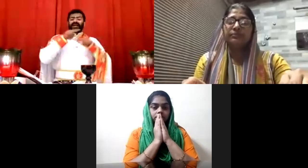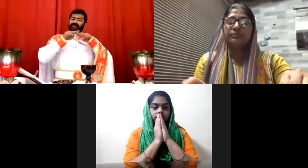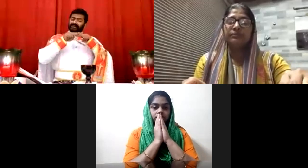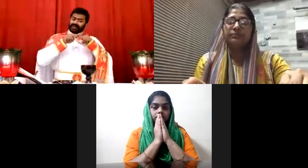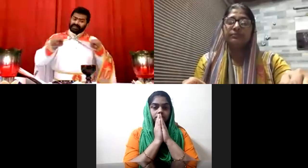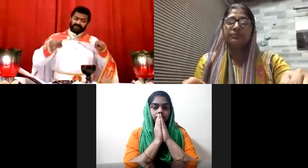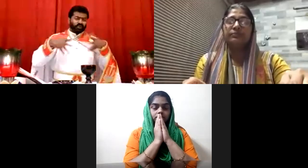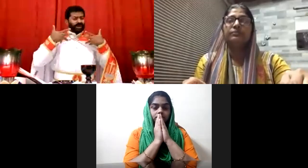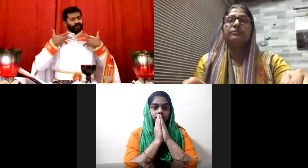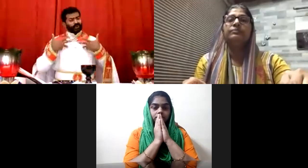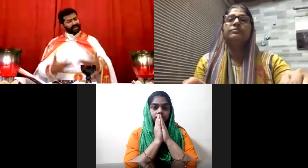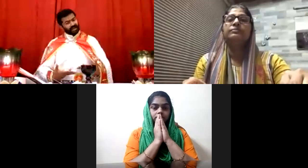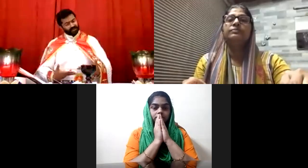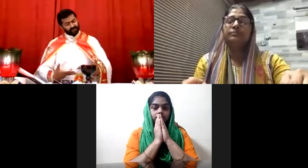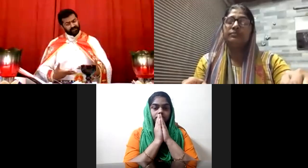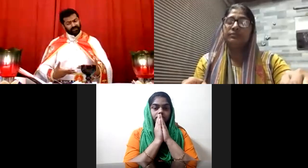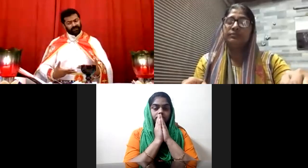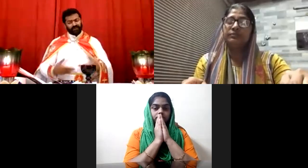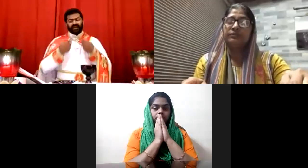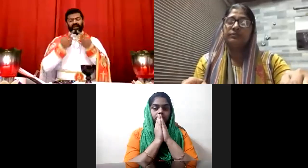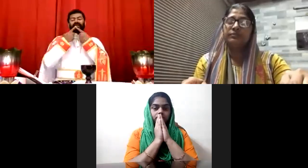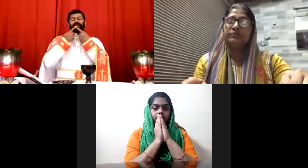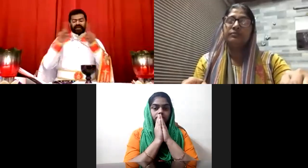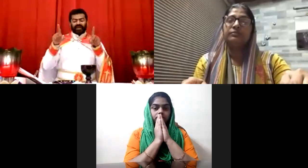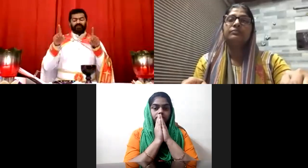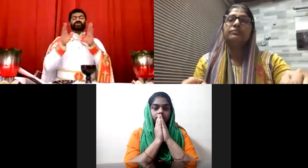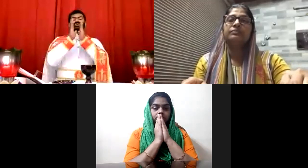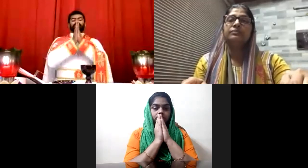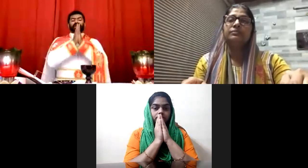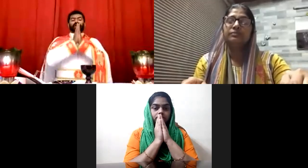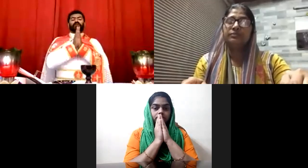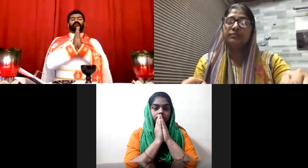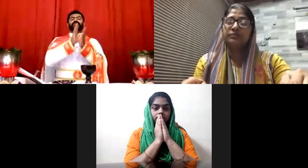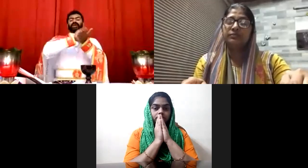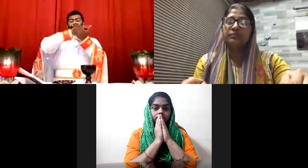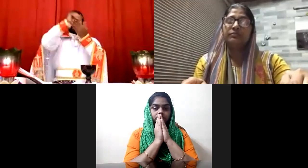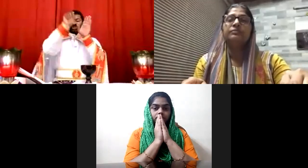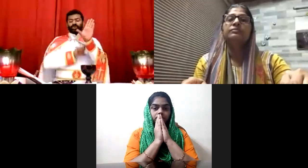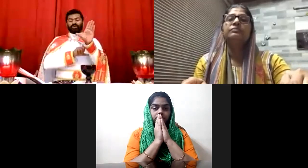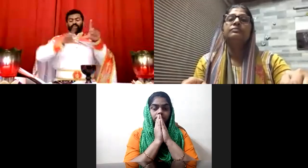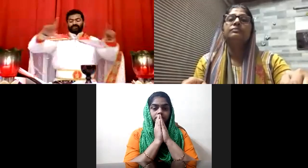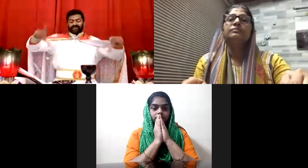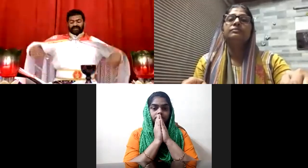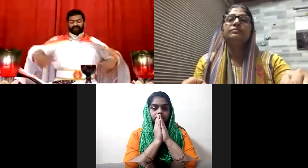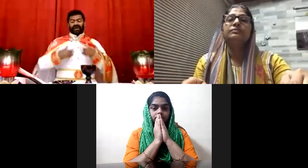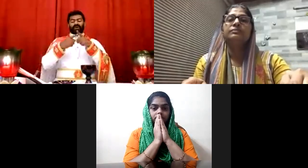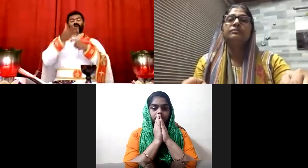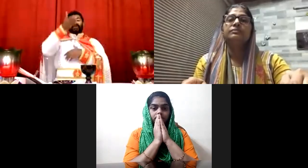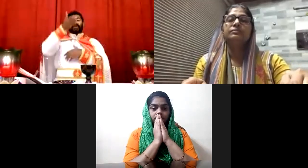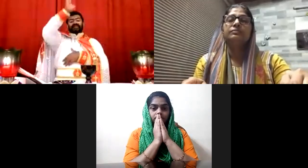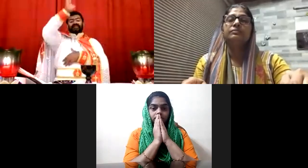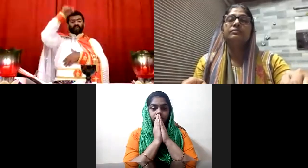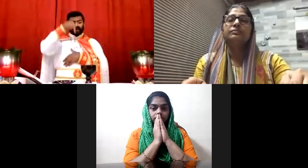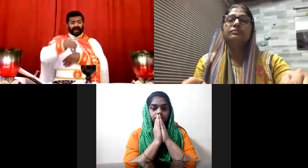ഞങ്ങൾ തീർത്തും അയോഗ്യരാകുന്നു. എങ്കിലും സ്തുത്യർഹവും പരിശുദ്ധവും